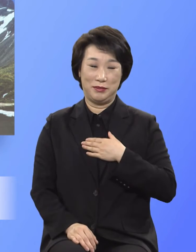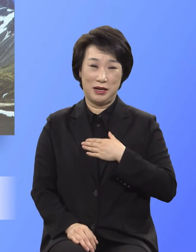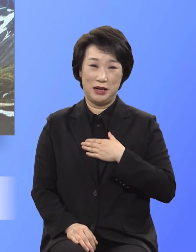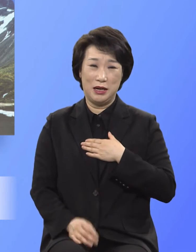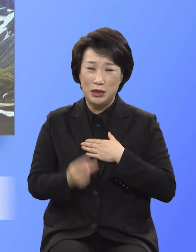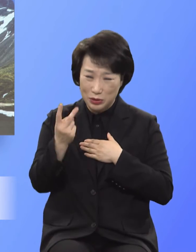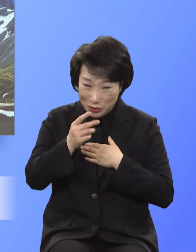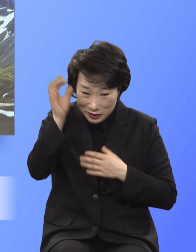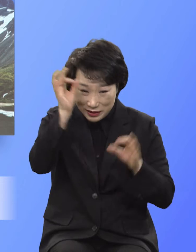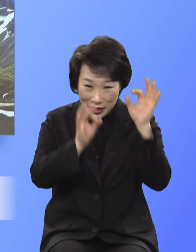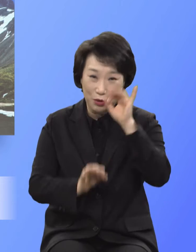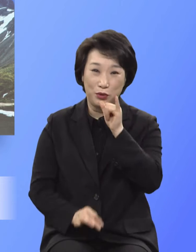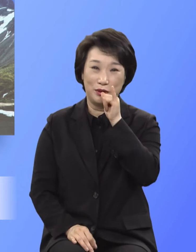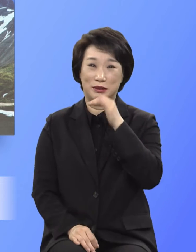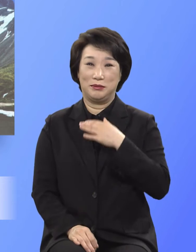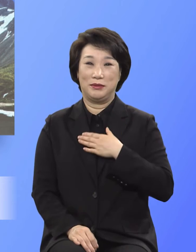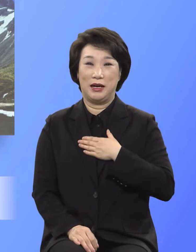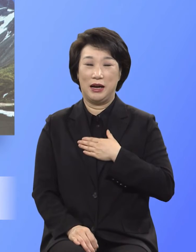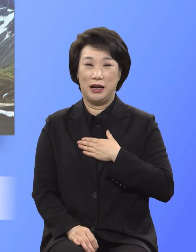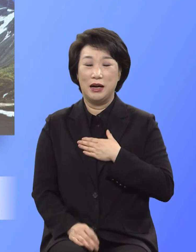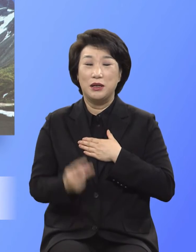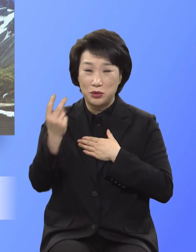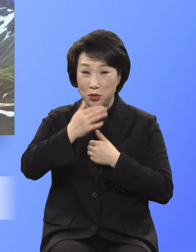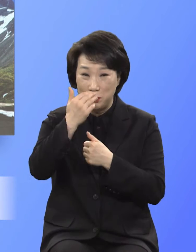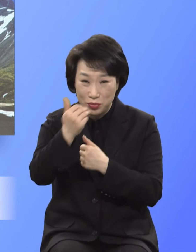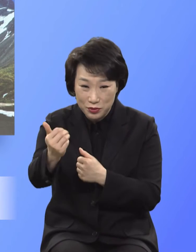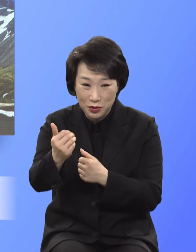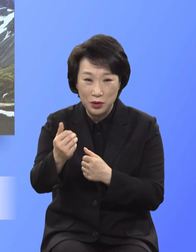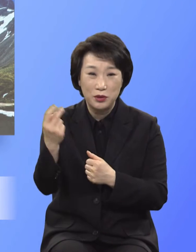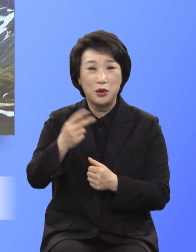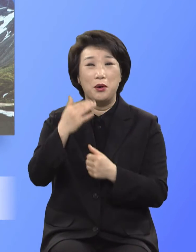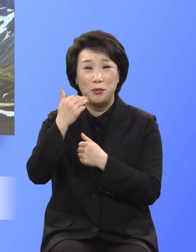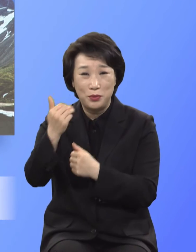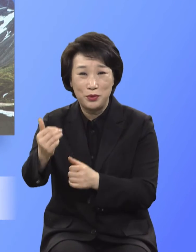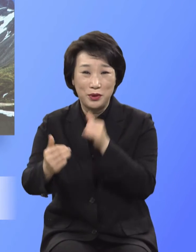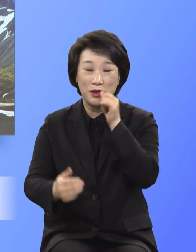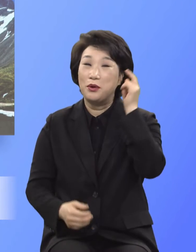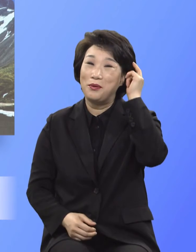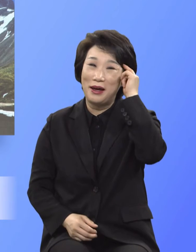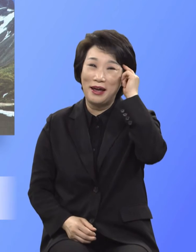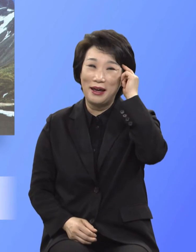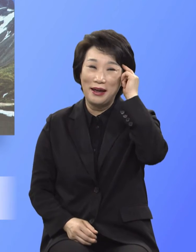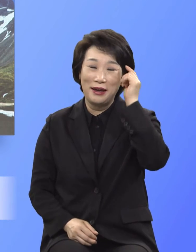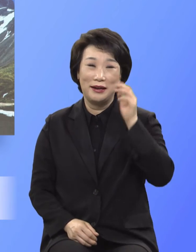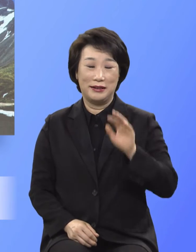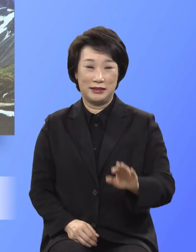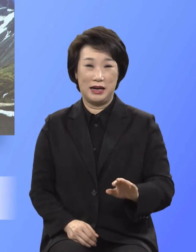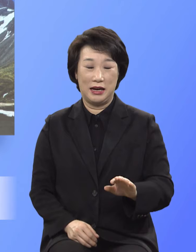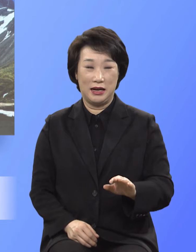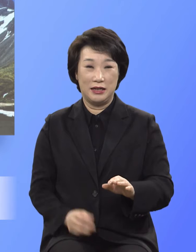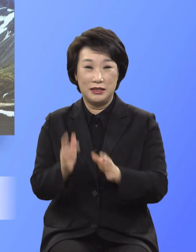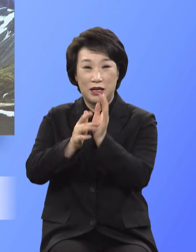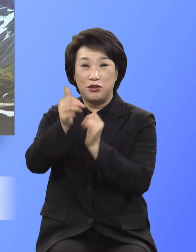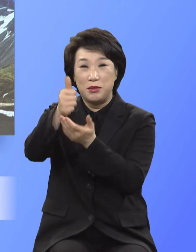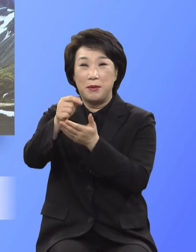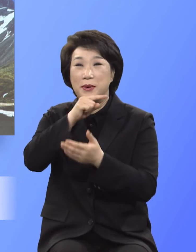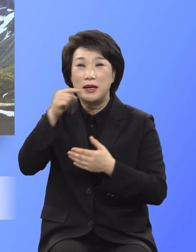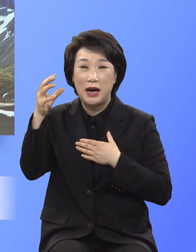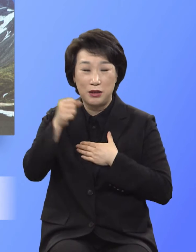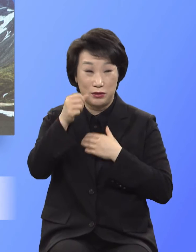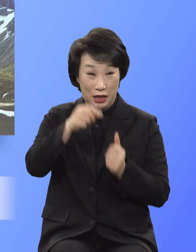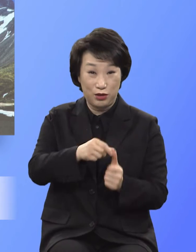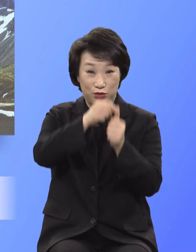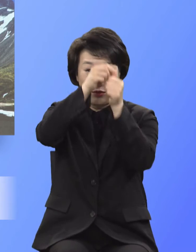또 찾으시고 또 부르시고 또 부르셔서 자기 피로 나를